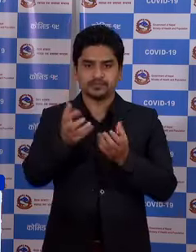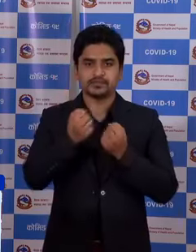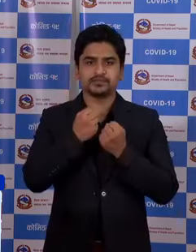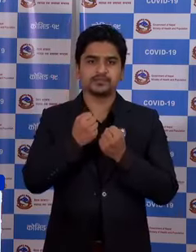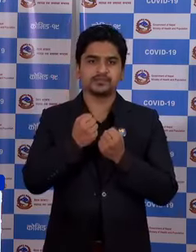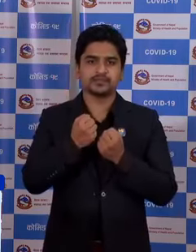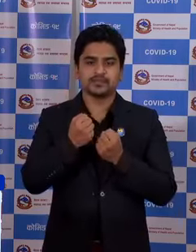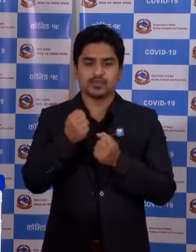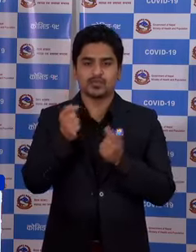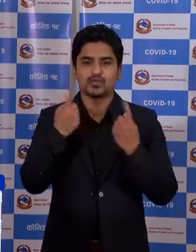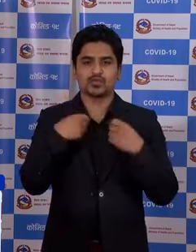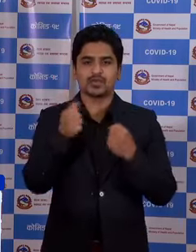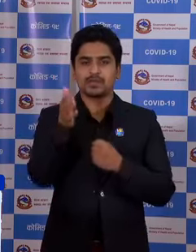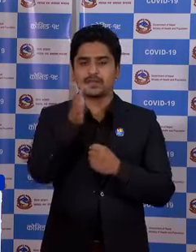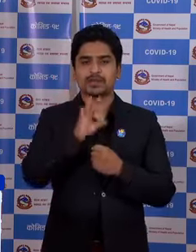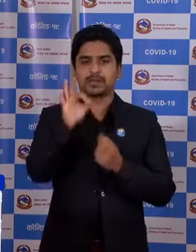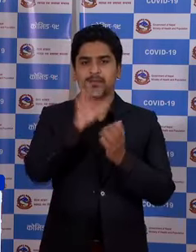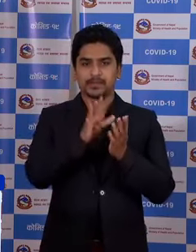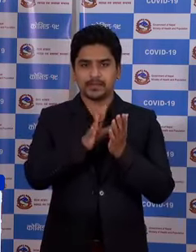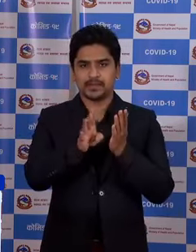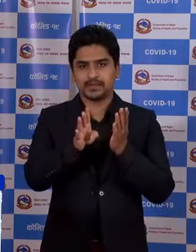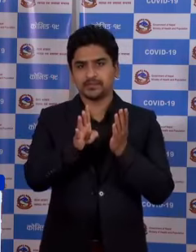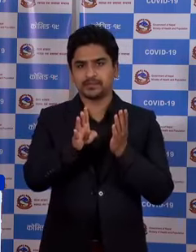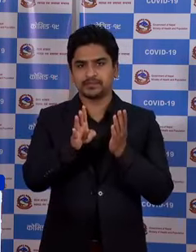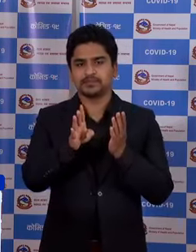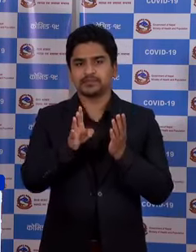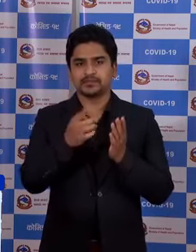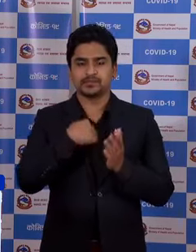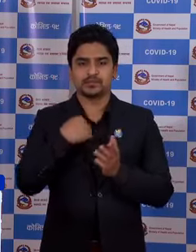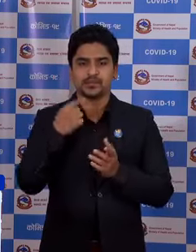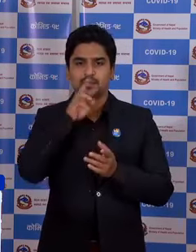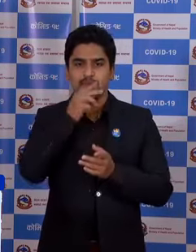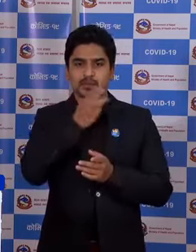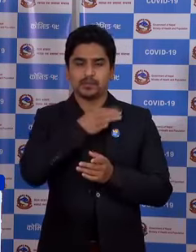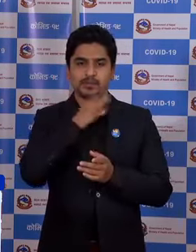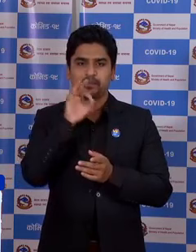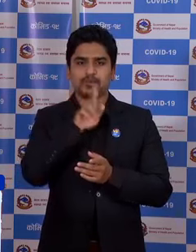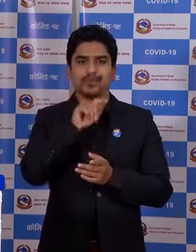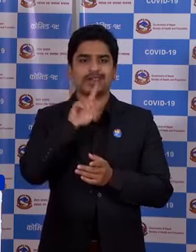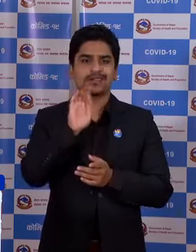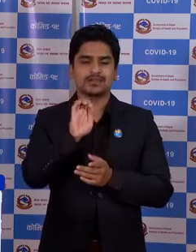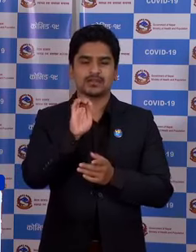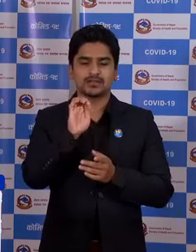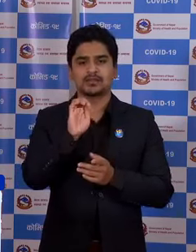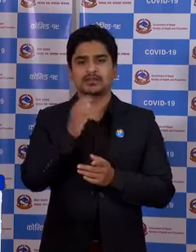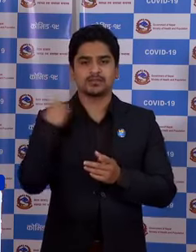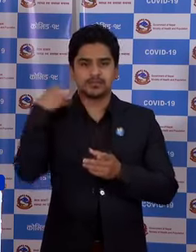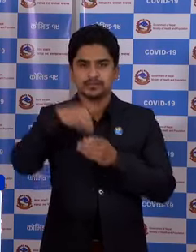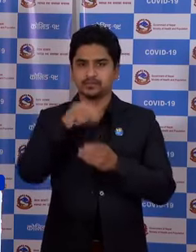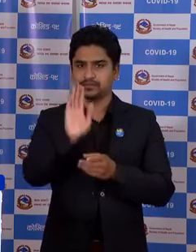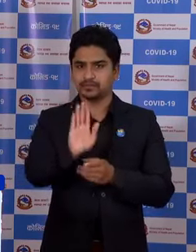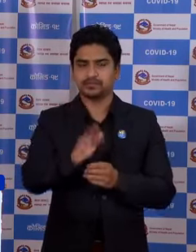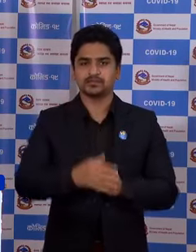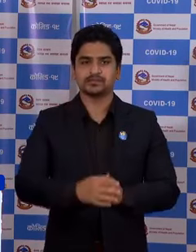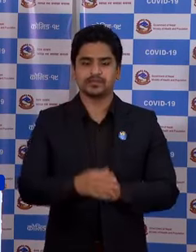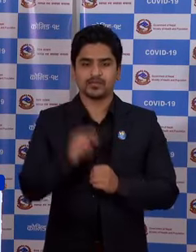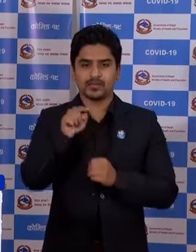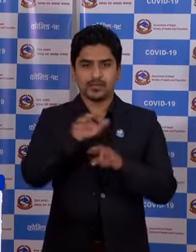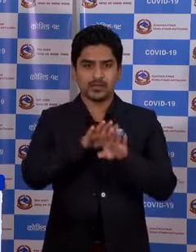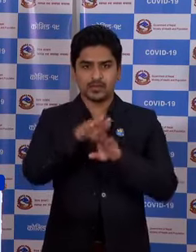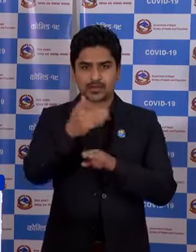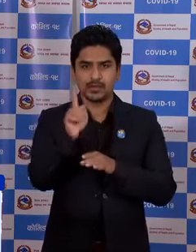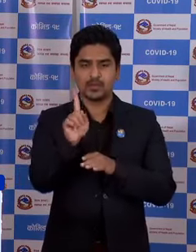विवरण लिएर स्वास्थ्य तथा जनसङ्ख्या मन्त्रालयको तर्फबाट म प्रवक्ता डाक्टर विकास देवकोटा उपस्थित छु।